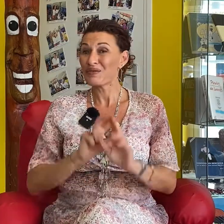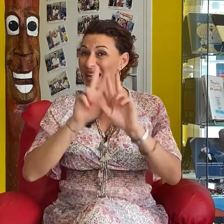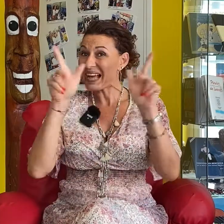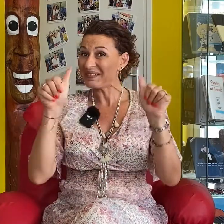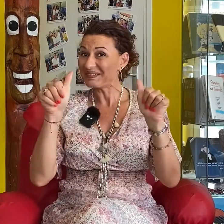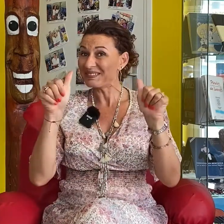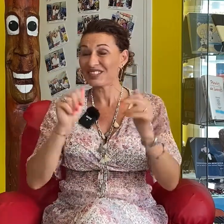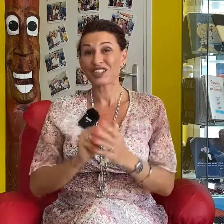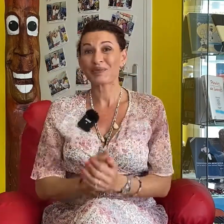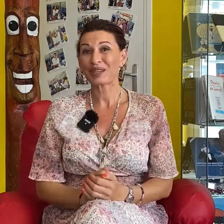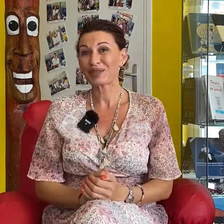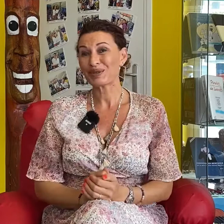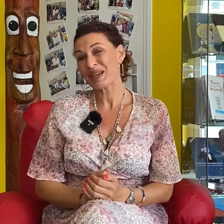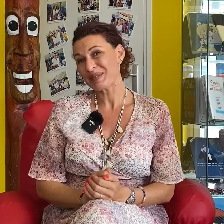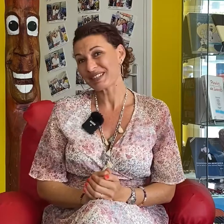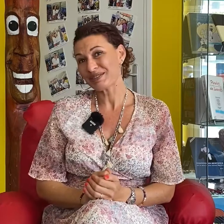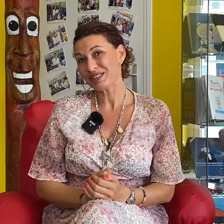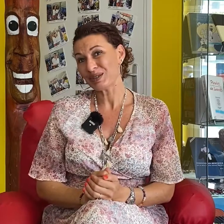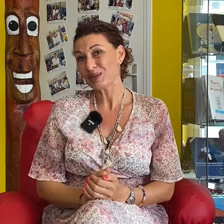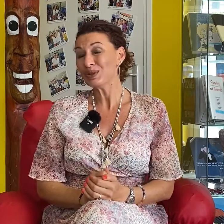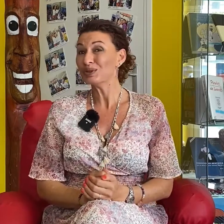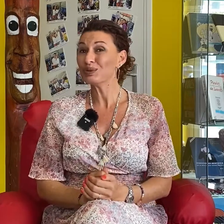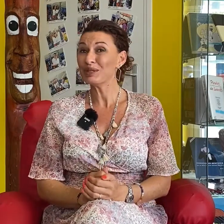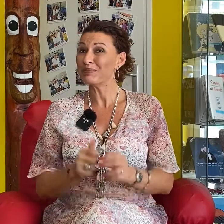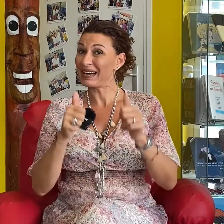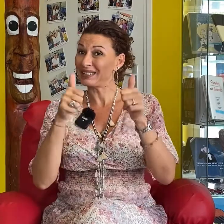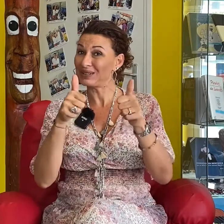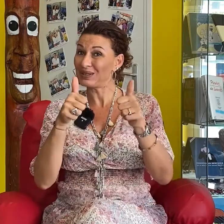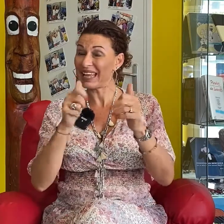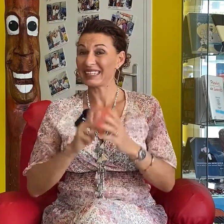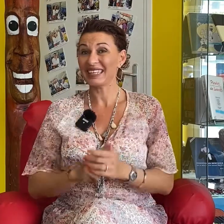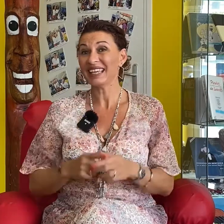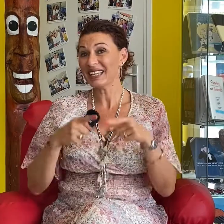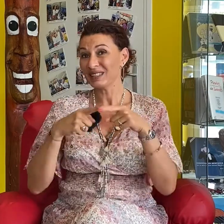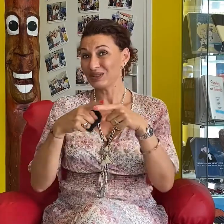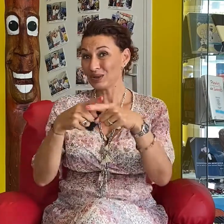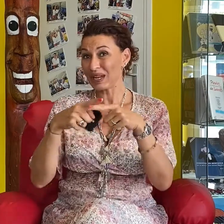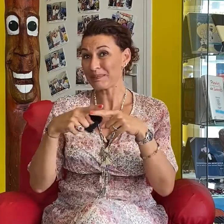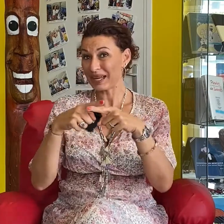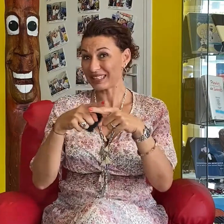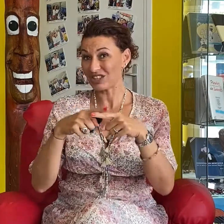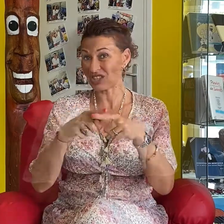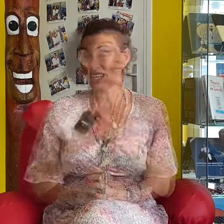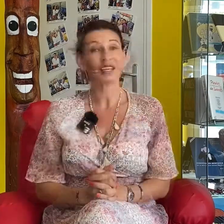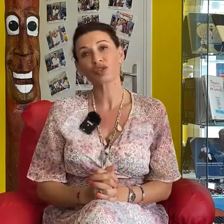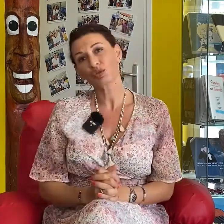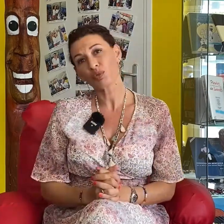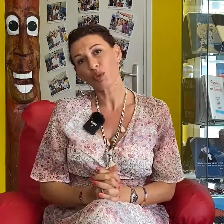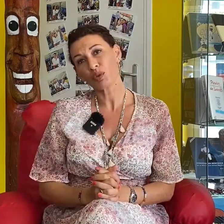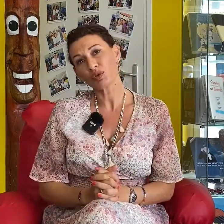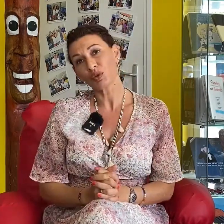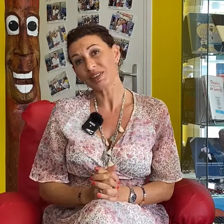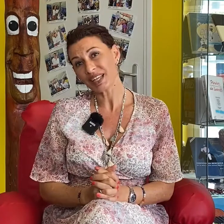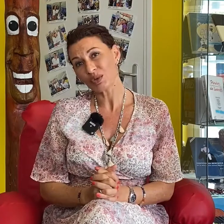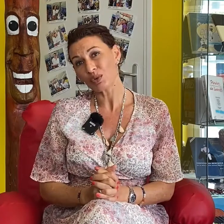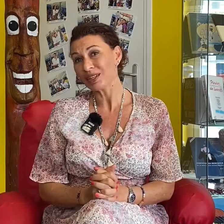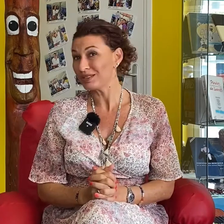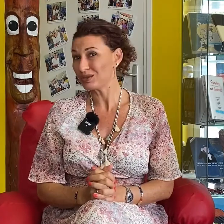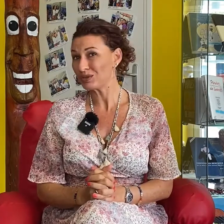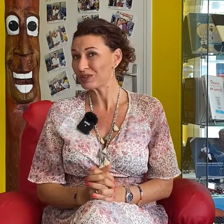Voilà, j'espère que tu as aimé cette vidéo. N'oublie pas de liker, de la partager. Et sache que nous proposons des cours et si tu veux savoir